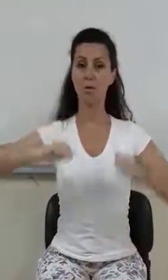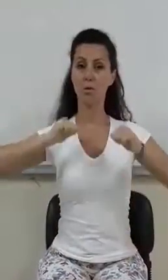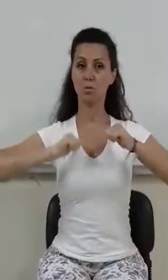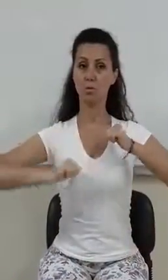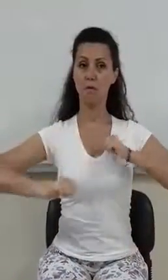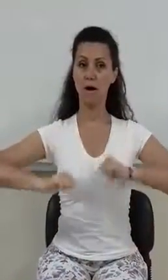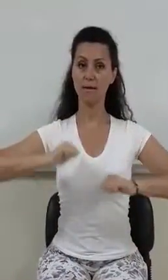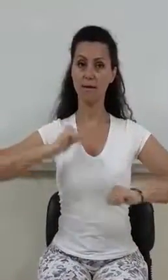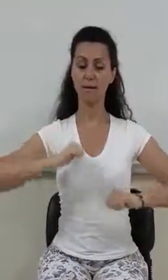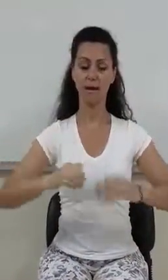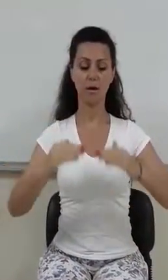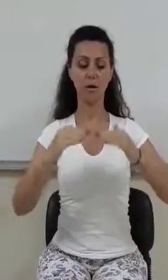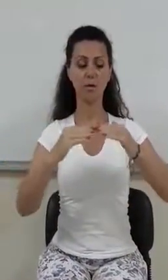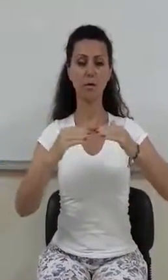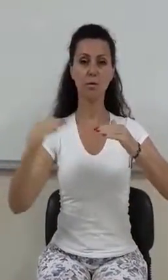Yüksek lisans.